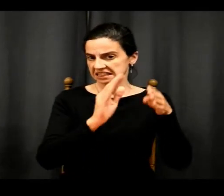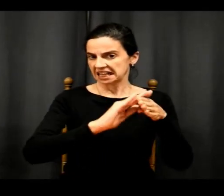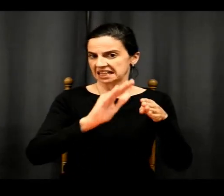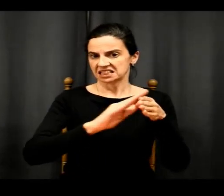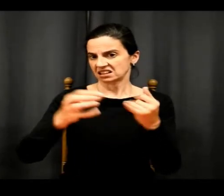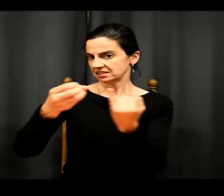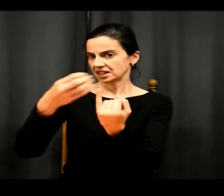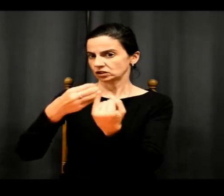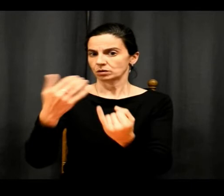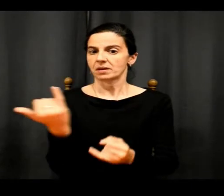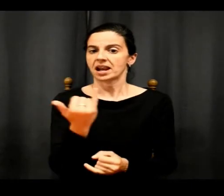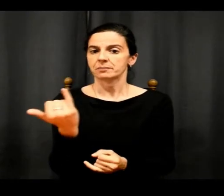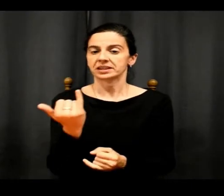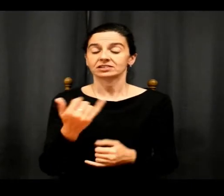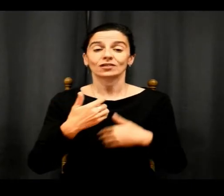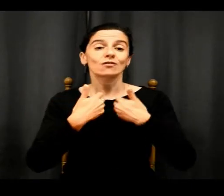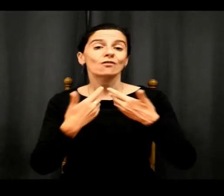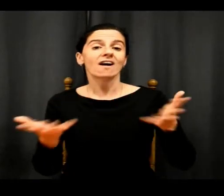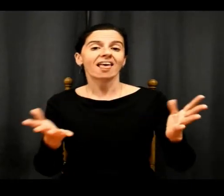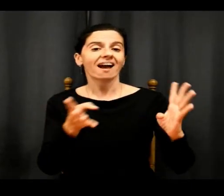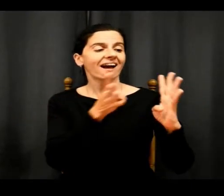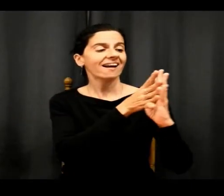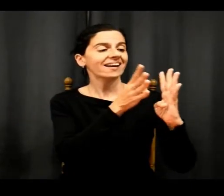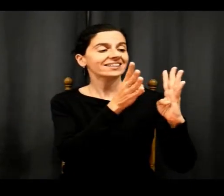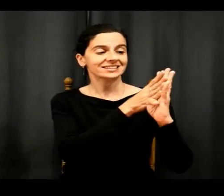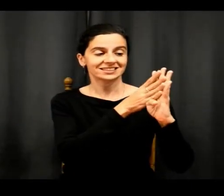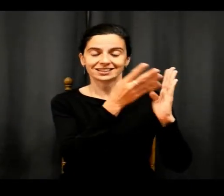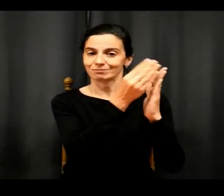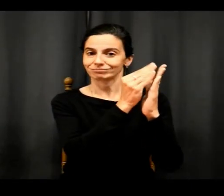avons complété notre grille d'évaluation par des critères.